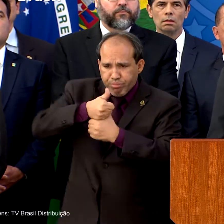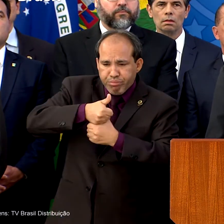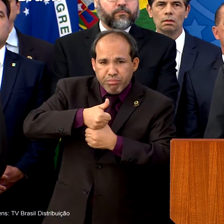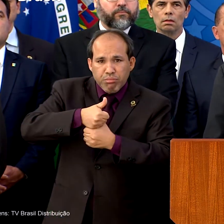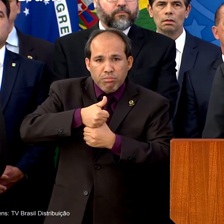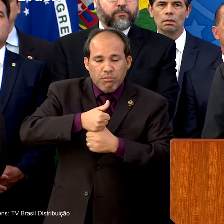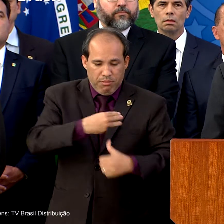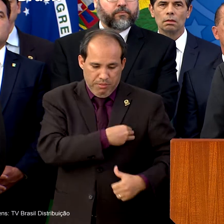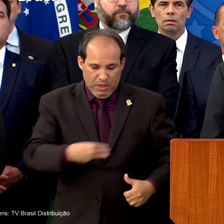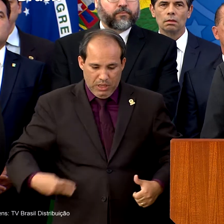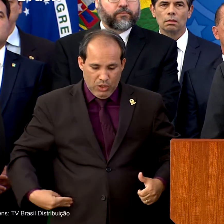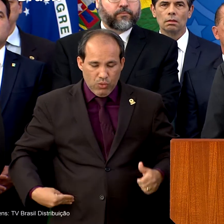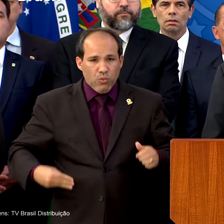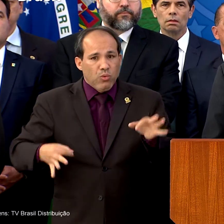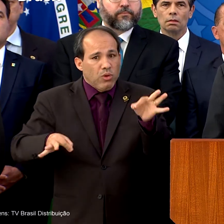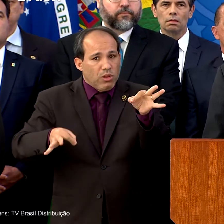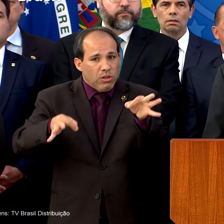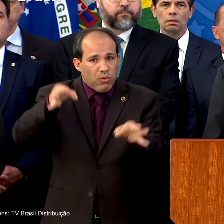justiça